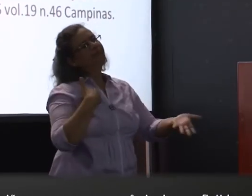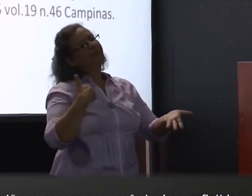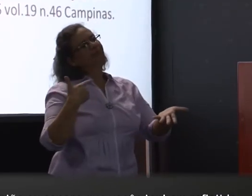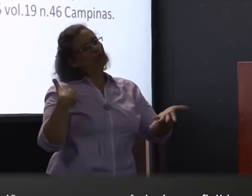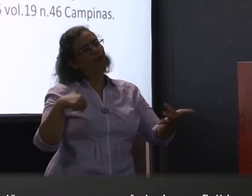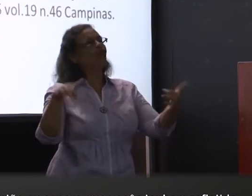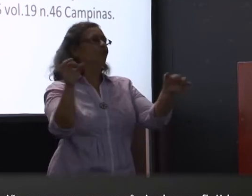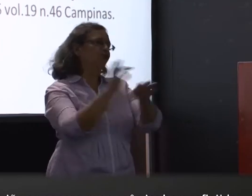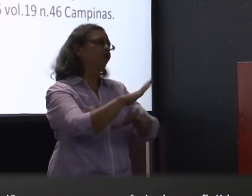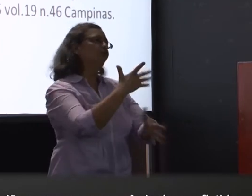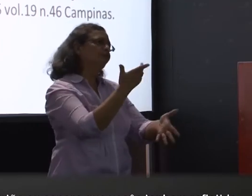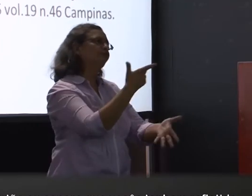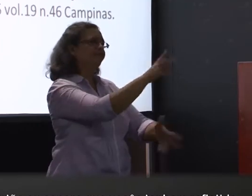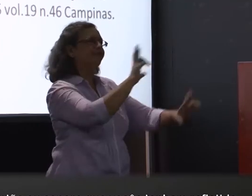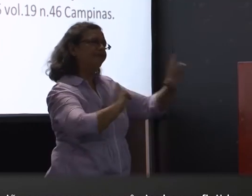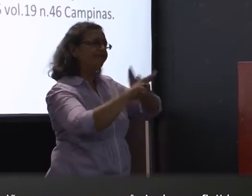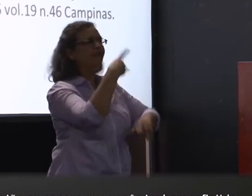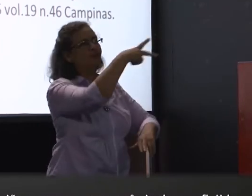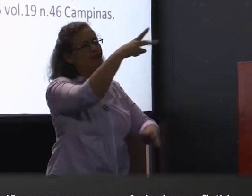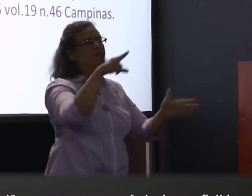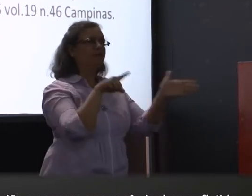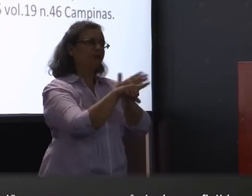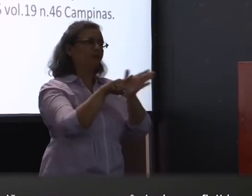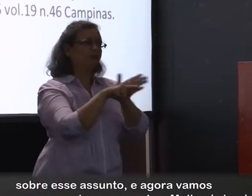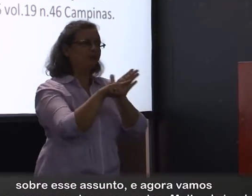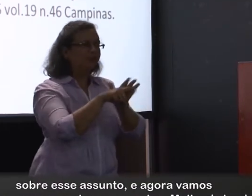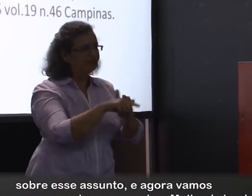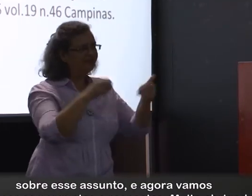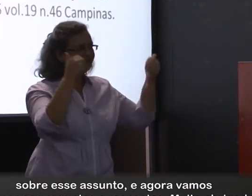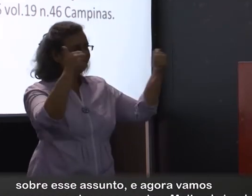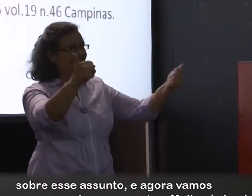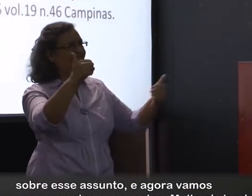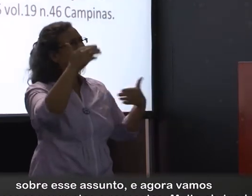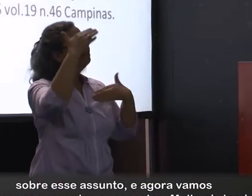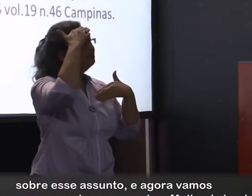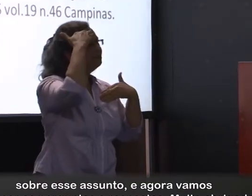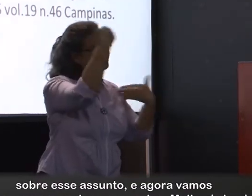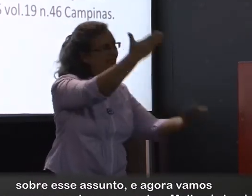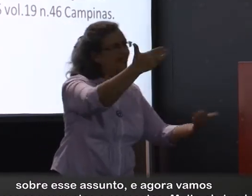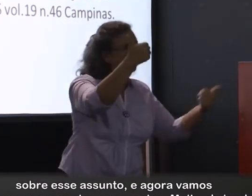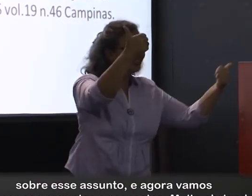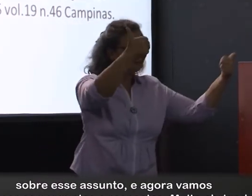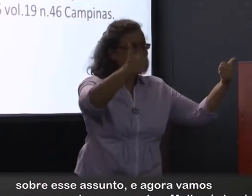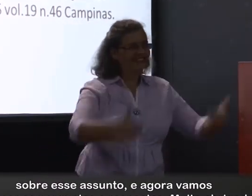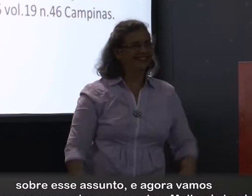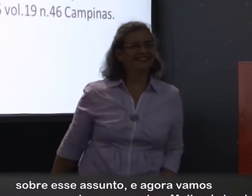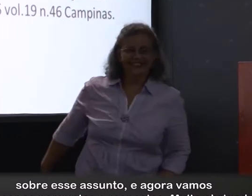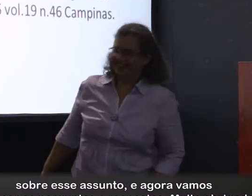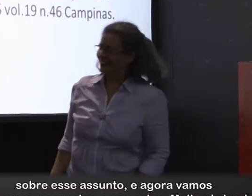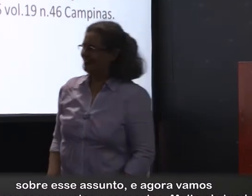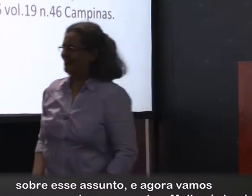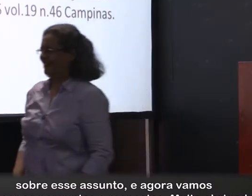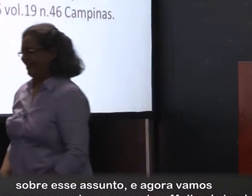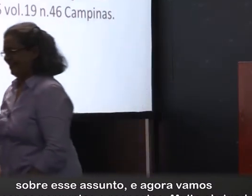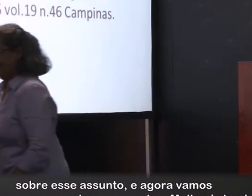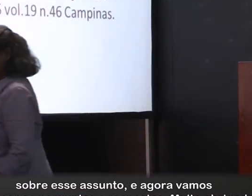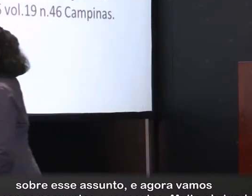Então, eu espero que vocês tenham refletido sobre esse assunto e a gente vai começar para o período de perguntas e respostas. Muito